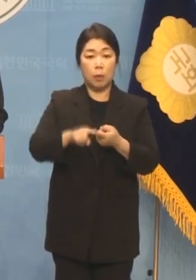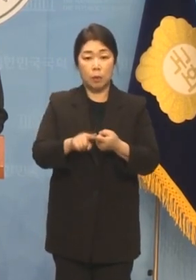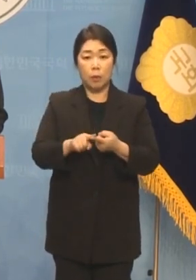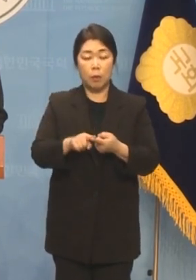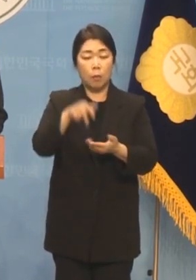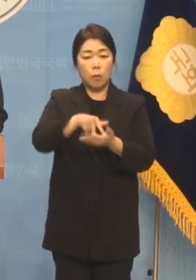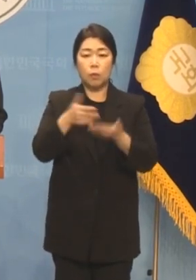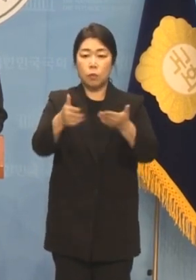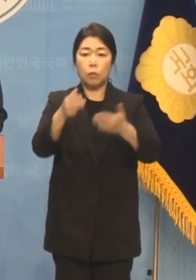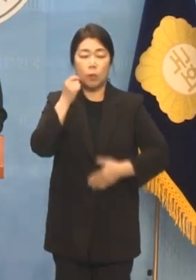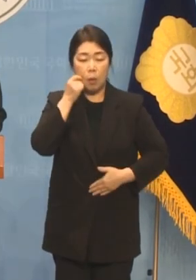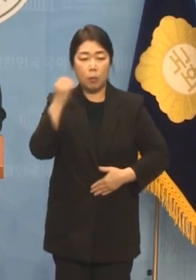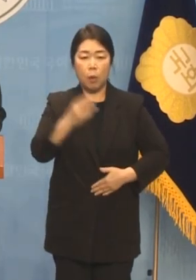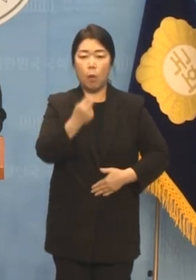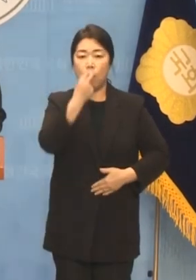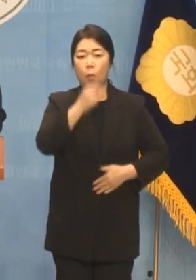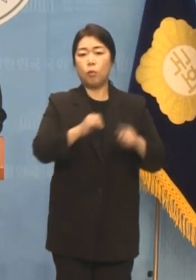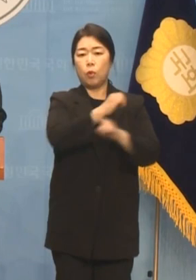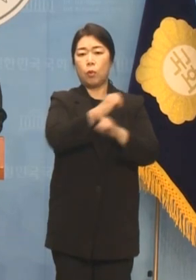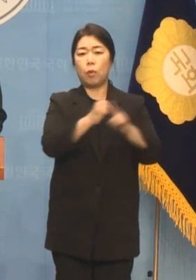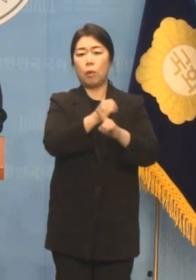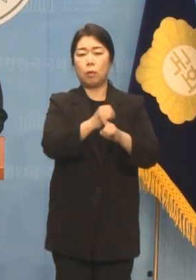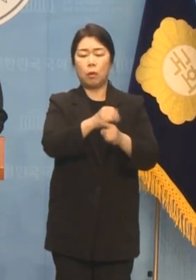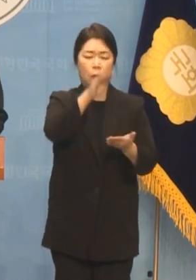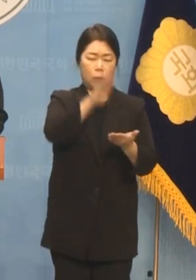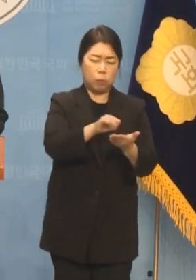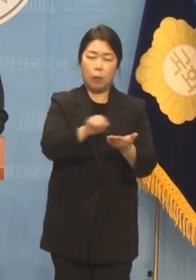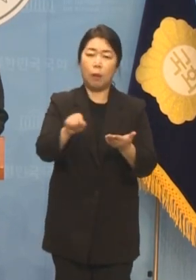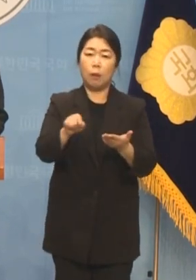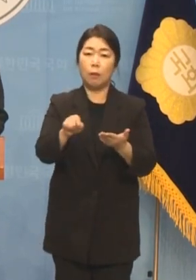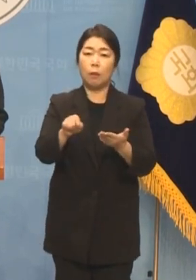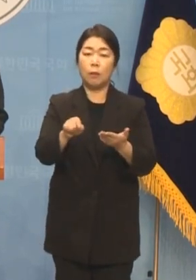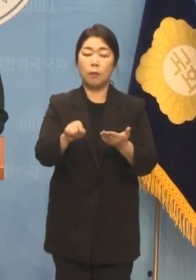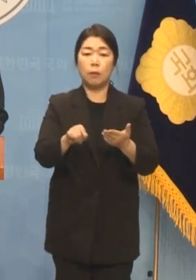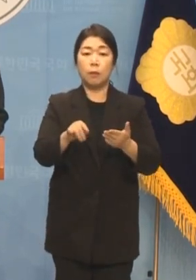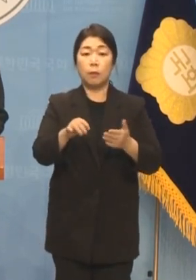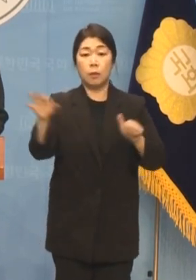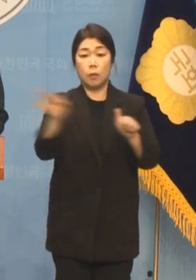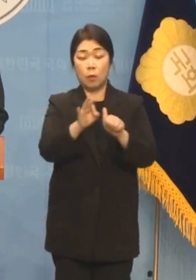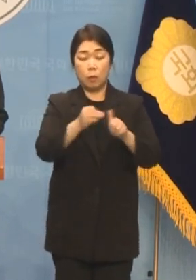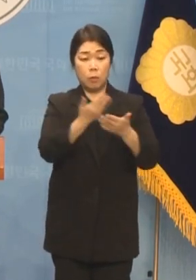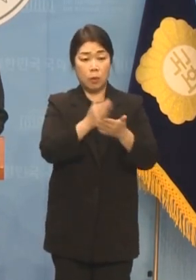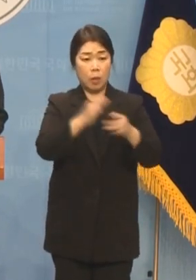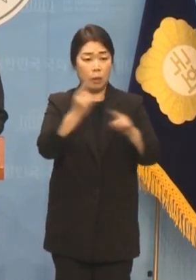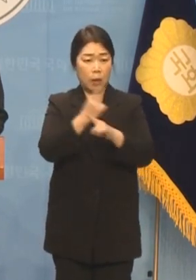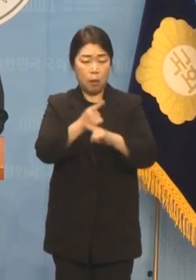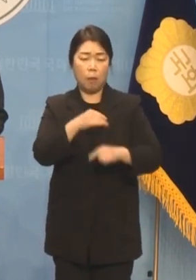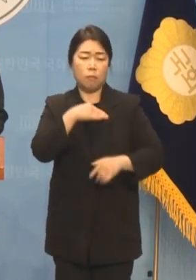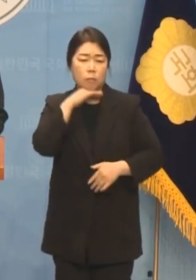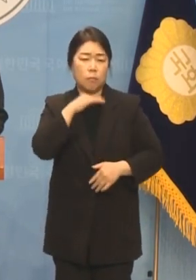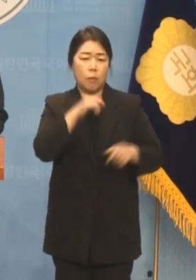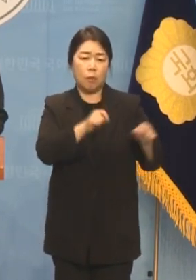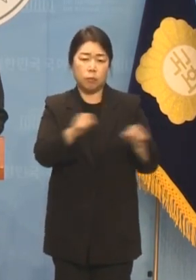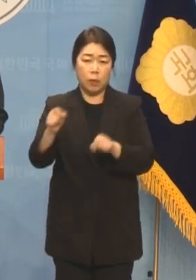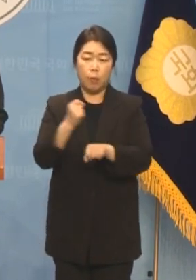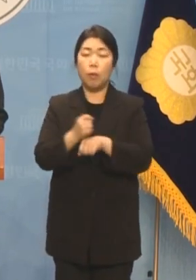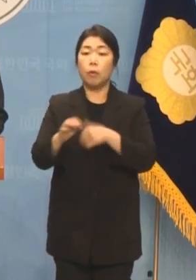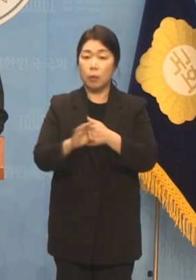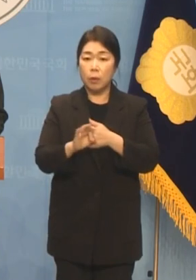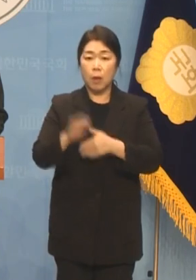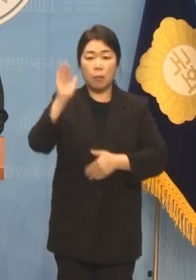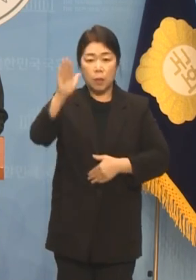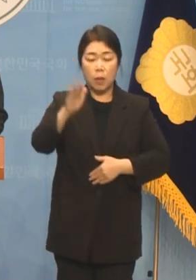터무니없이 낮은 상황을 오랫동안 방치해 왔습니다. 연금 개혁이 지연될수록 미래의 재정 불안정이 더욱 커지기